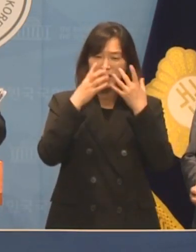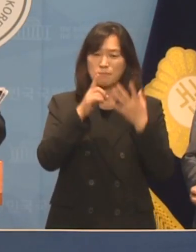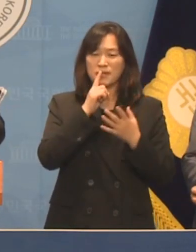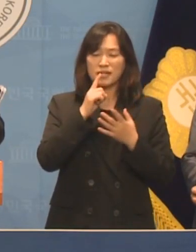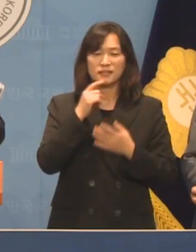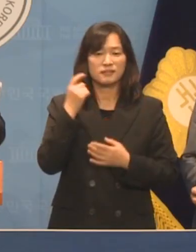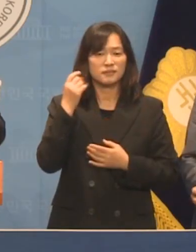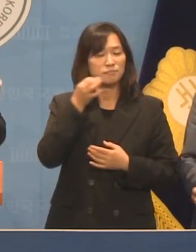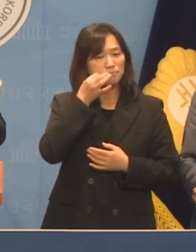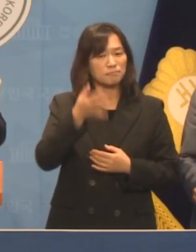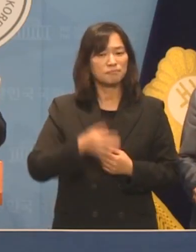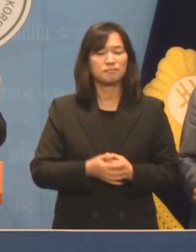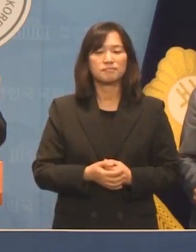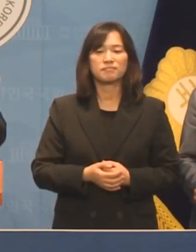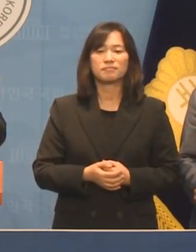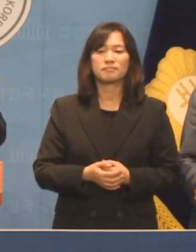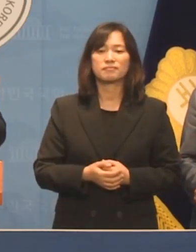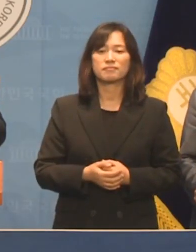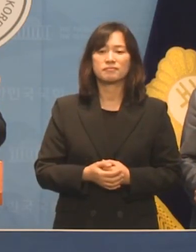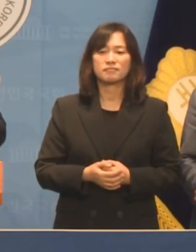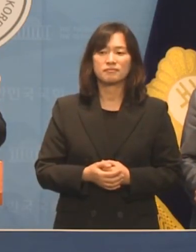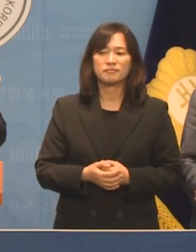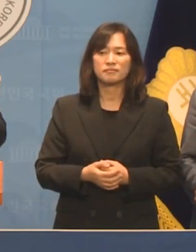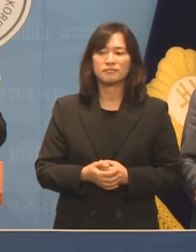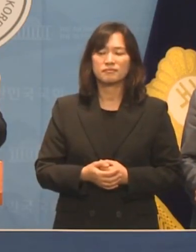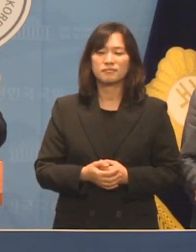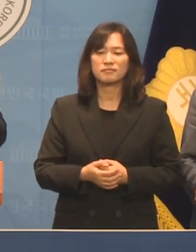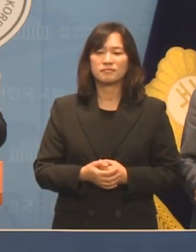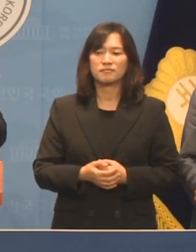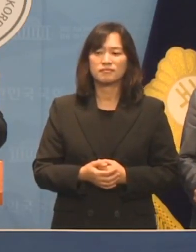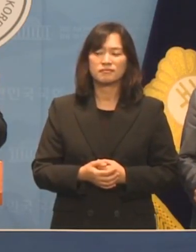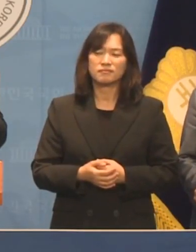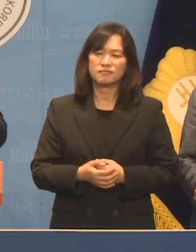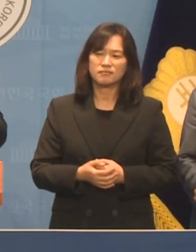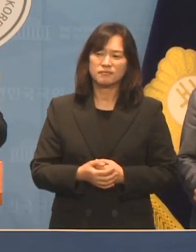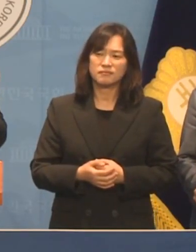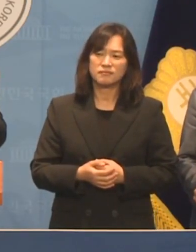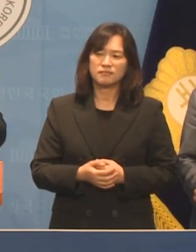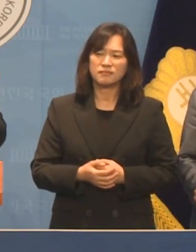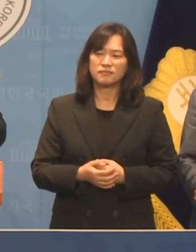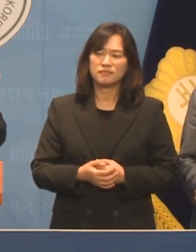들려드리겠습니다. 원래는 망치는지래요. 지금